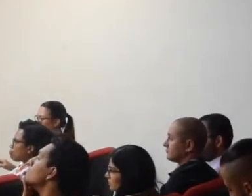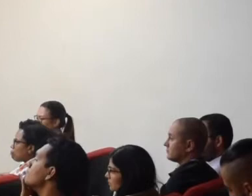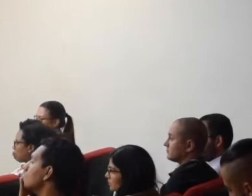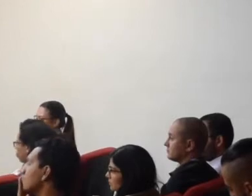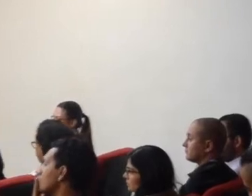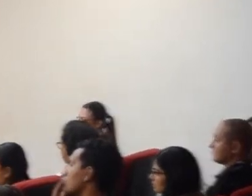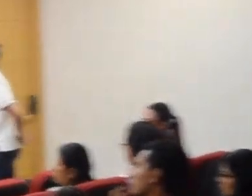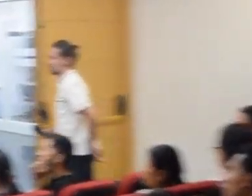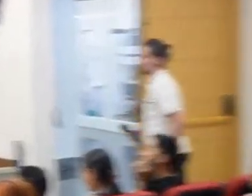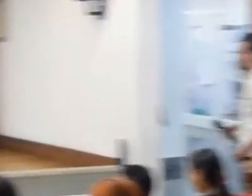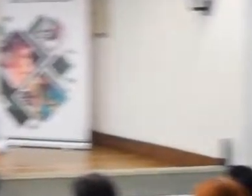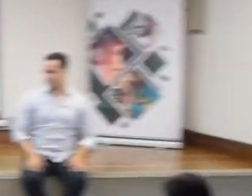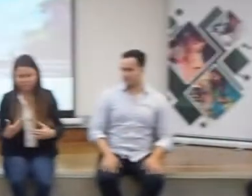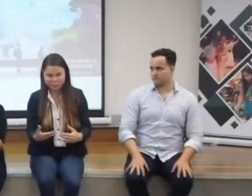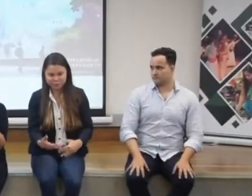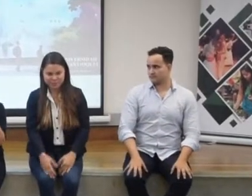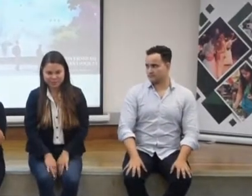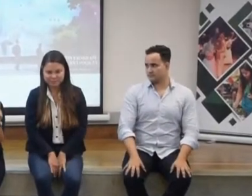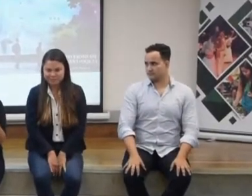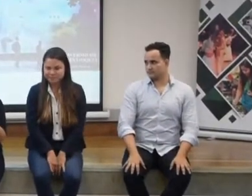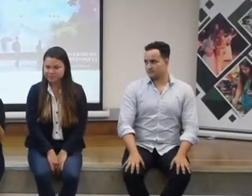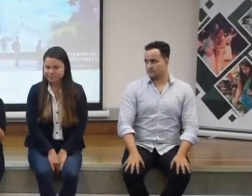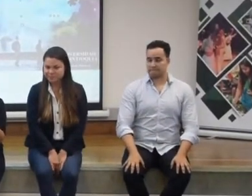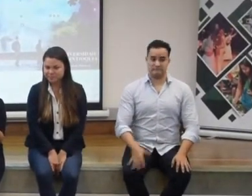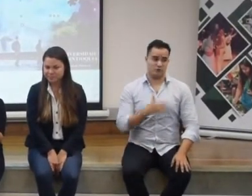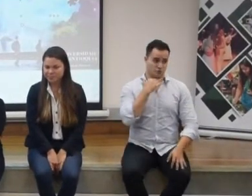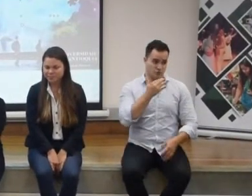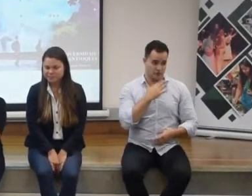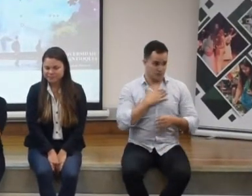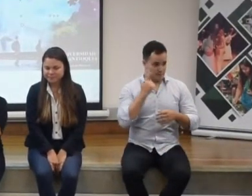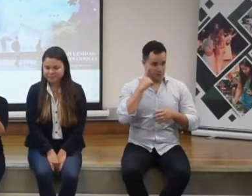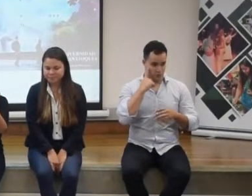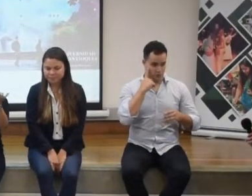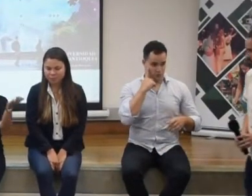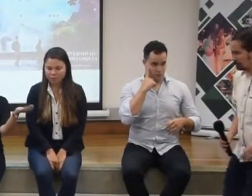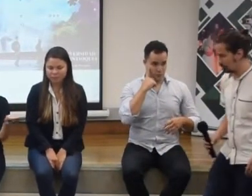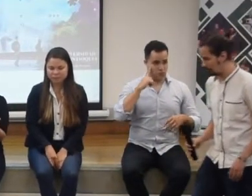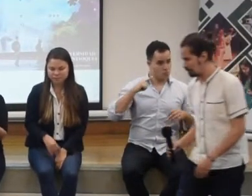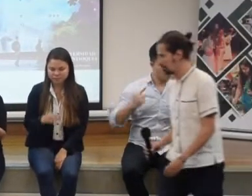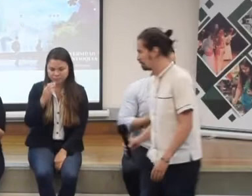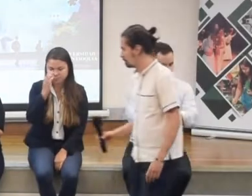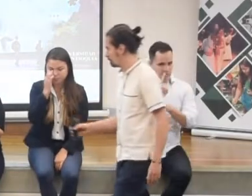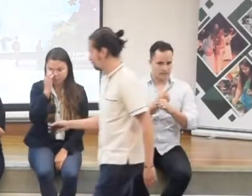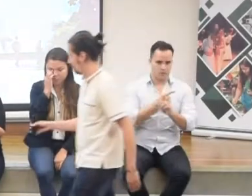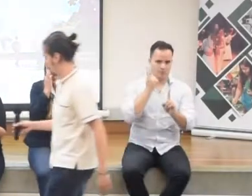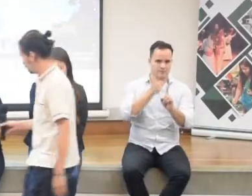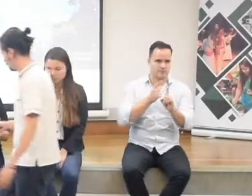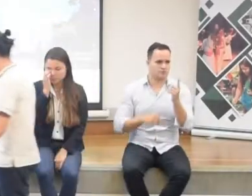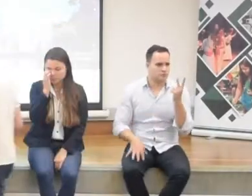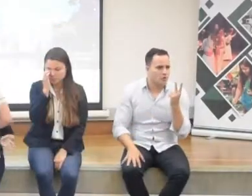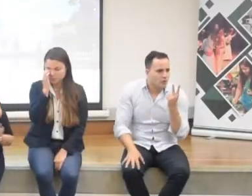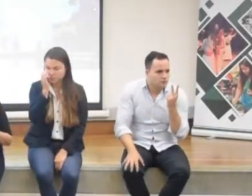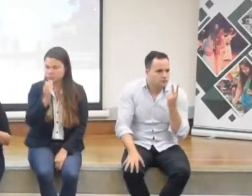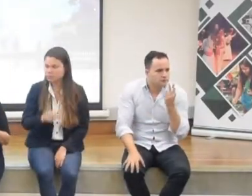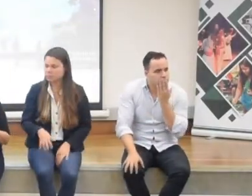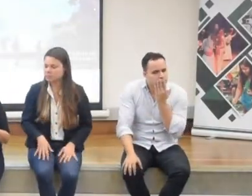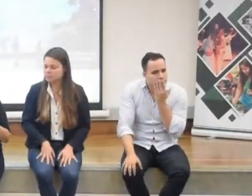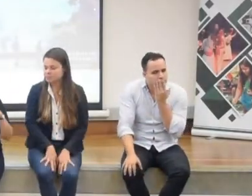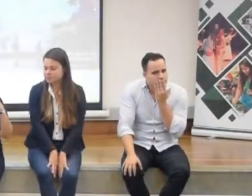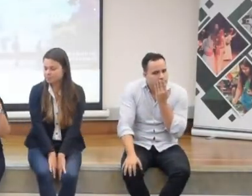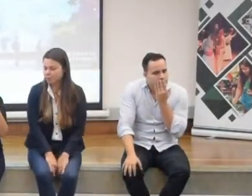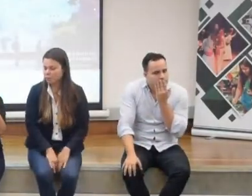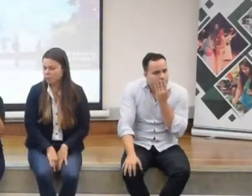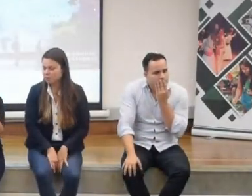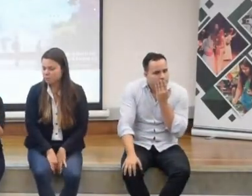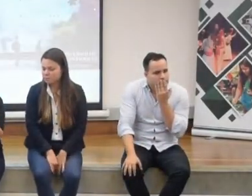una hora y tenemos dos objetivos, uno es conocer lo que estamos haciendo, ponerlo en común,